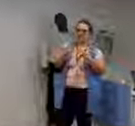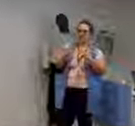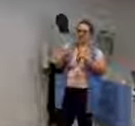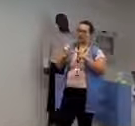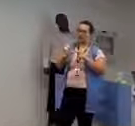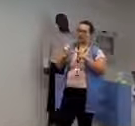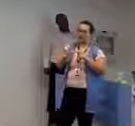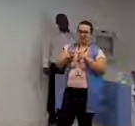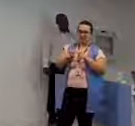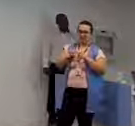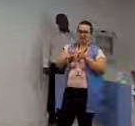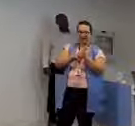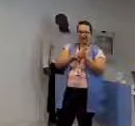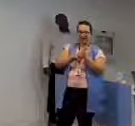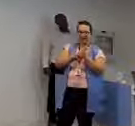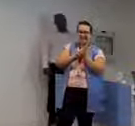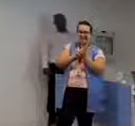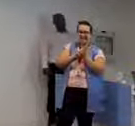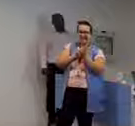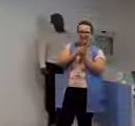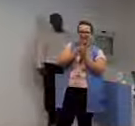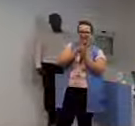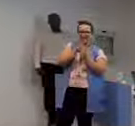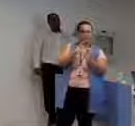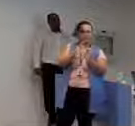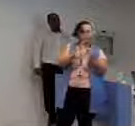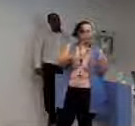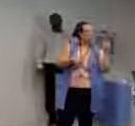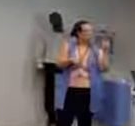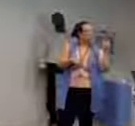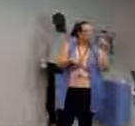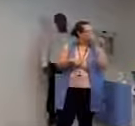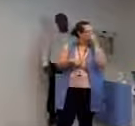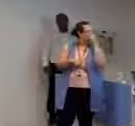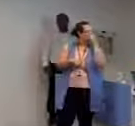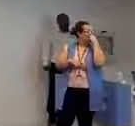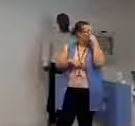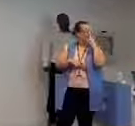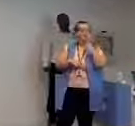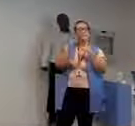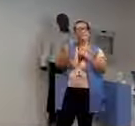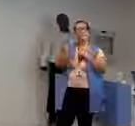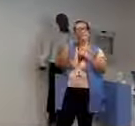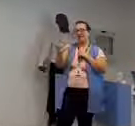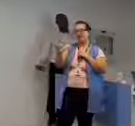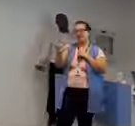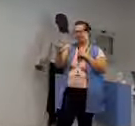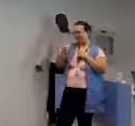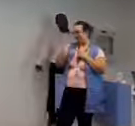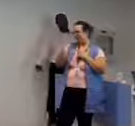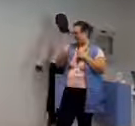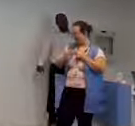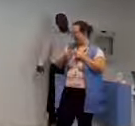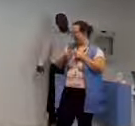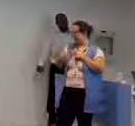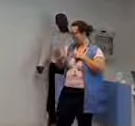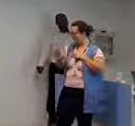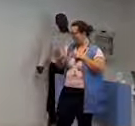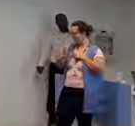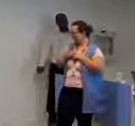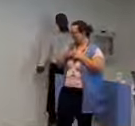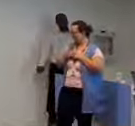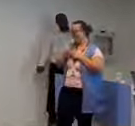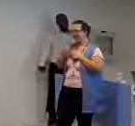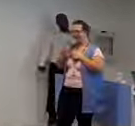está saindo cheia de rugas, e esse projeto aqui, o cliente, ele teve um problema, e a partir de ter o problema,